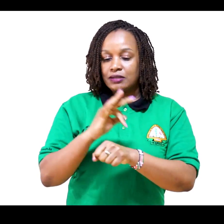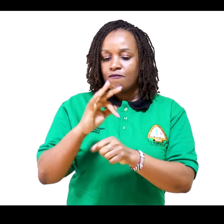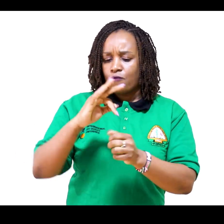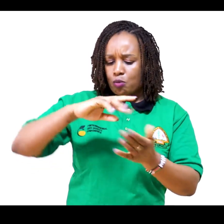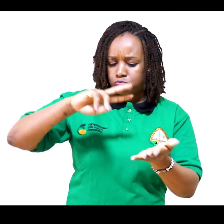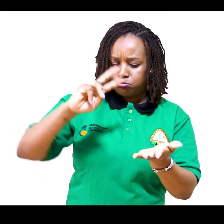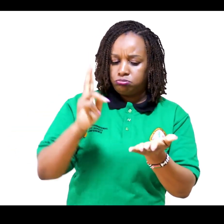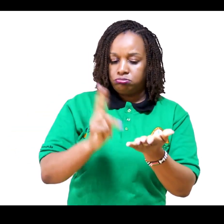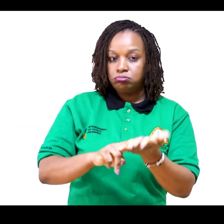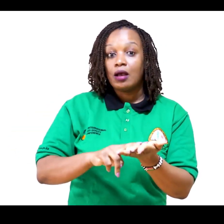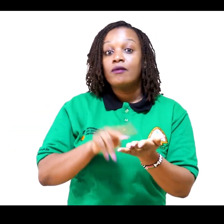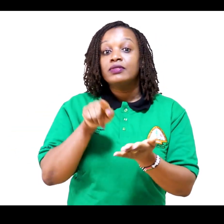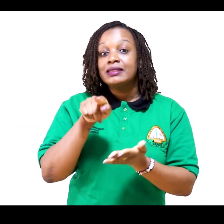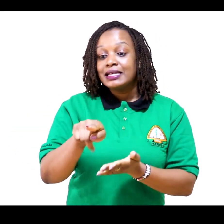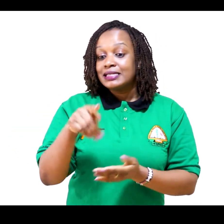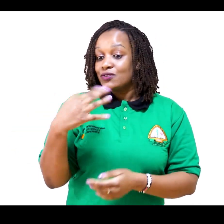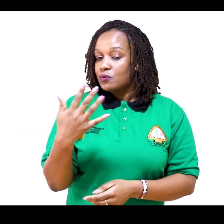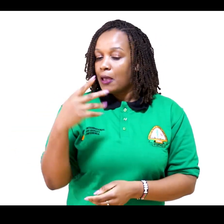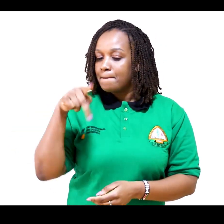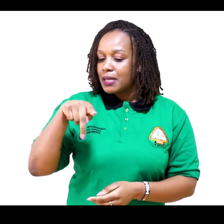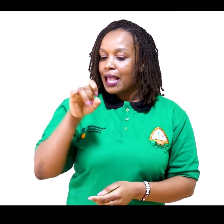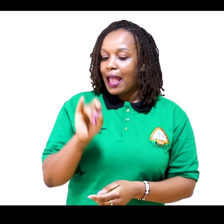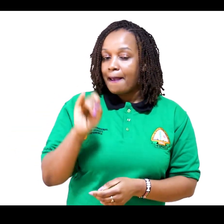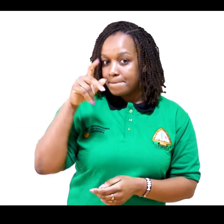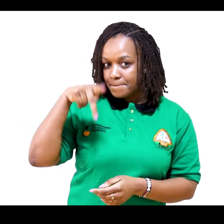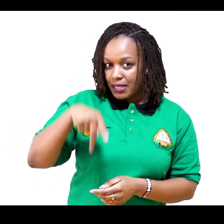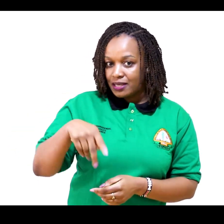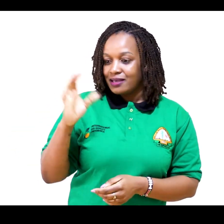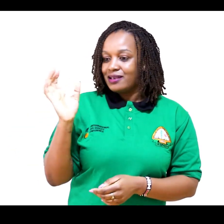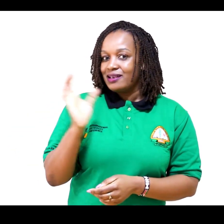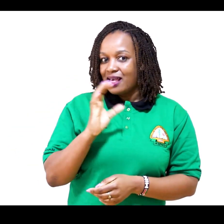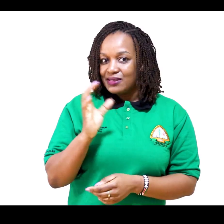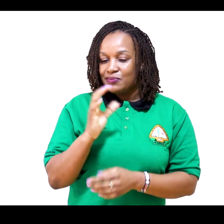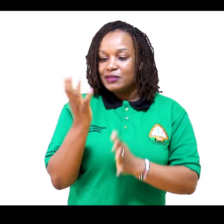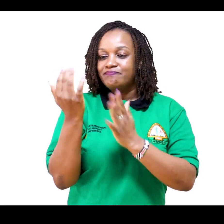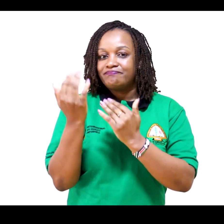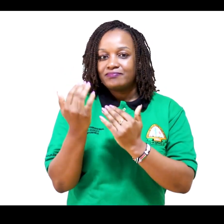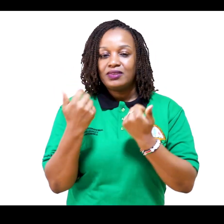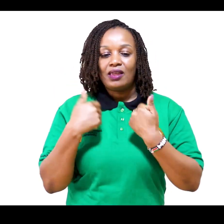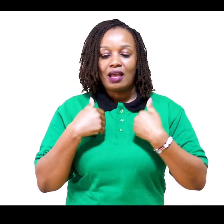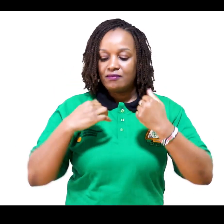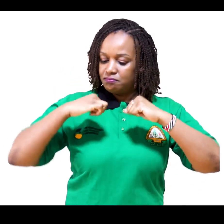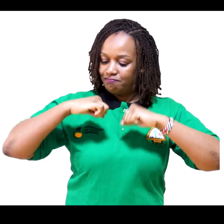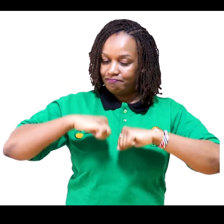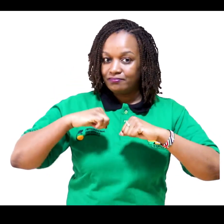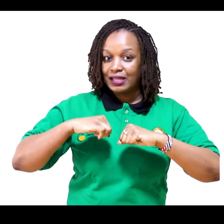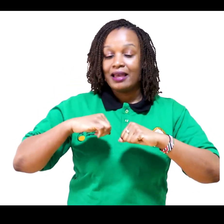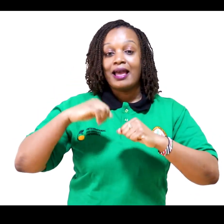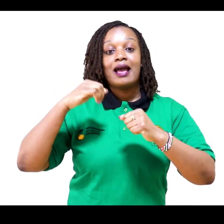Kwa idhini ya hati ya usafirishaji PIP, mteja anahitajika kuwa na hati ya